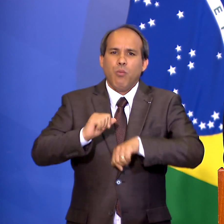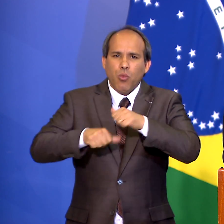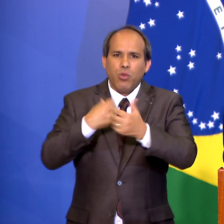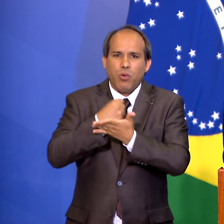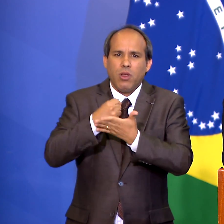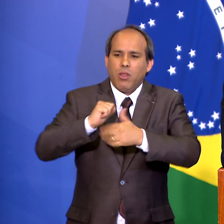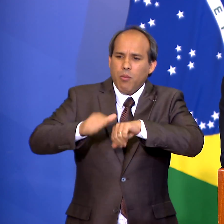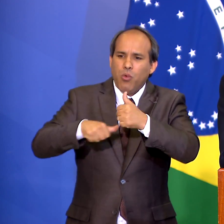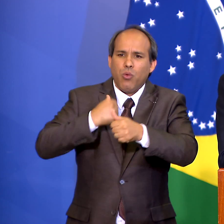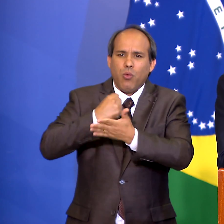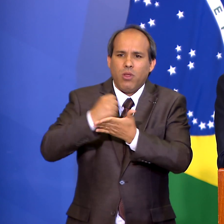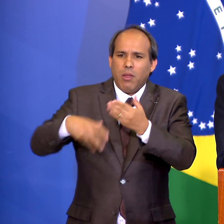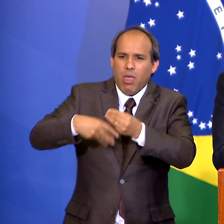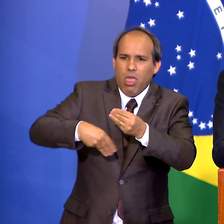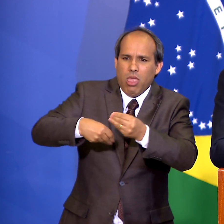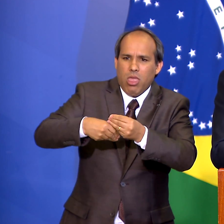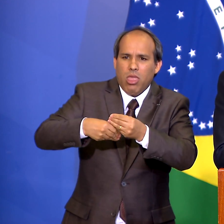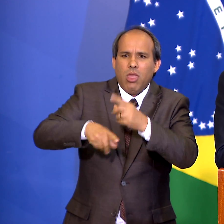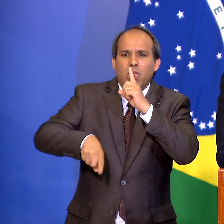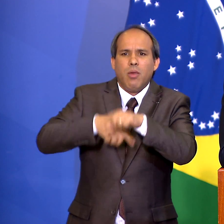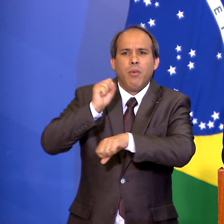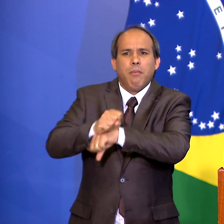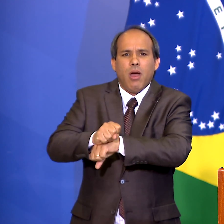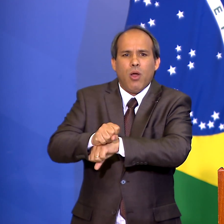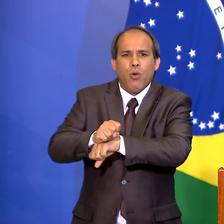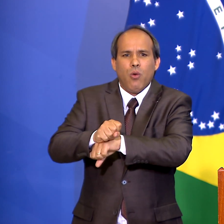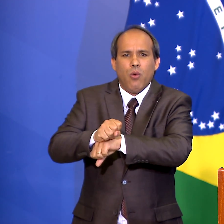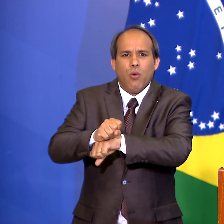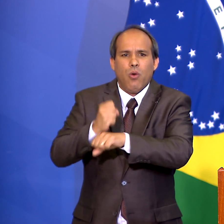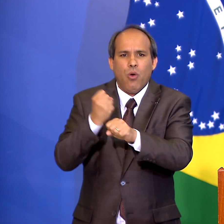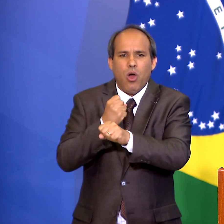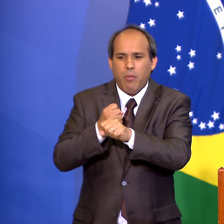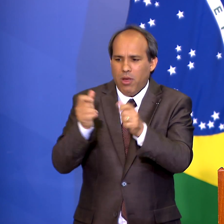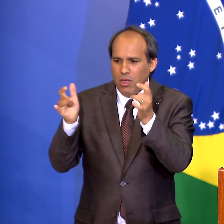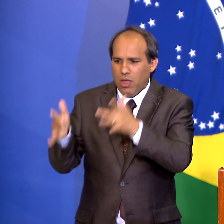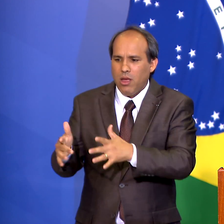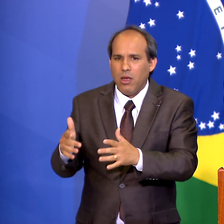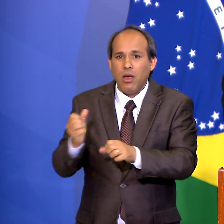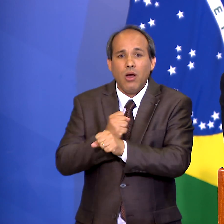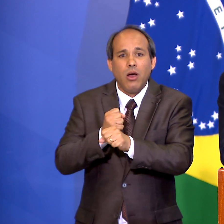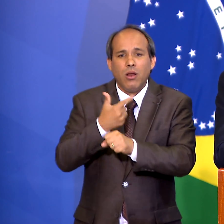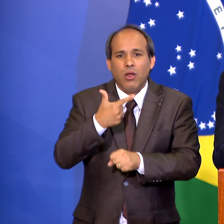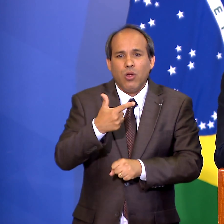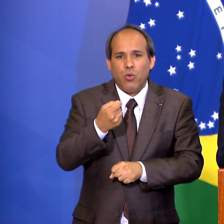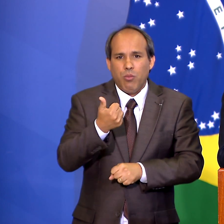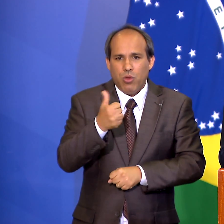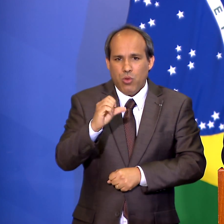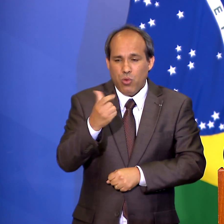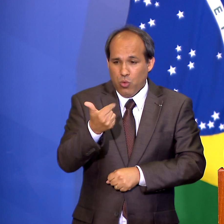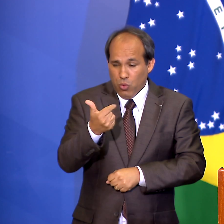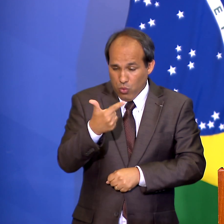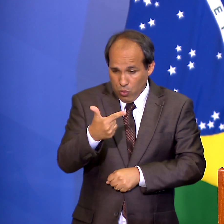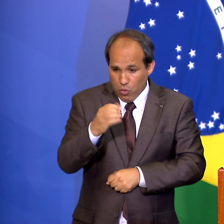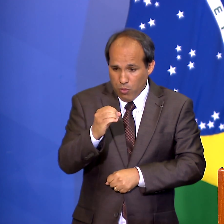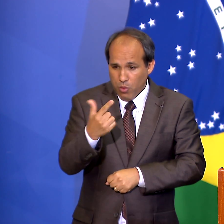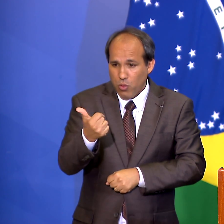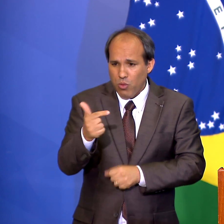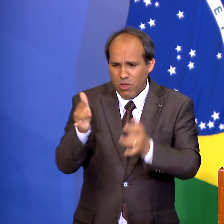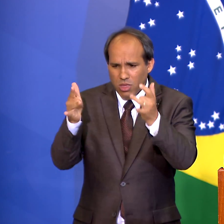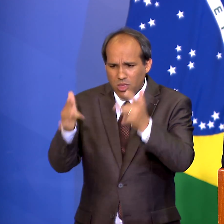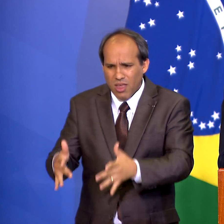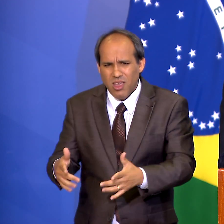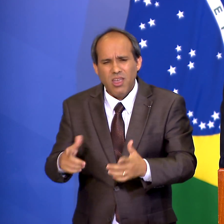2012, e parou a obra. E obra parada é prejuízo. Bem, assumimos 2019,